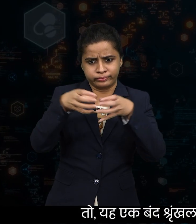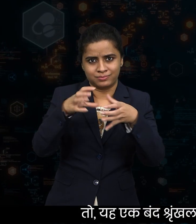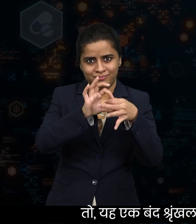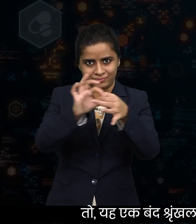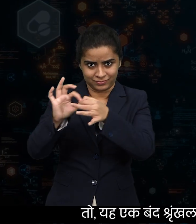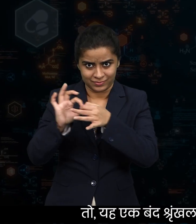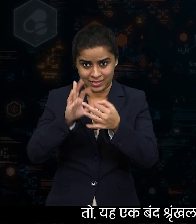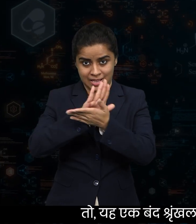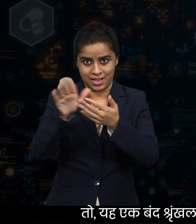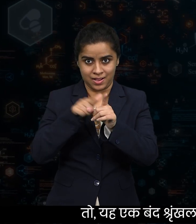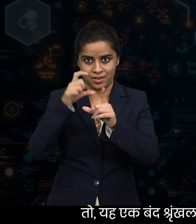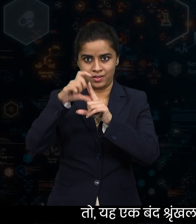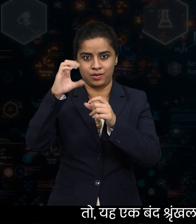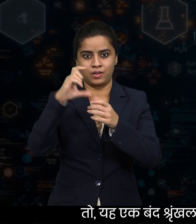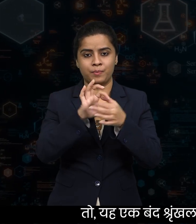हाइड्रोकार्बन या रिंग हाइड्रोकार्बन है।